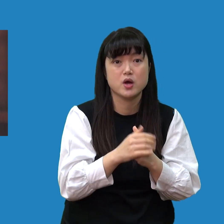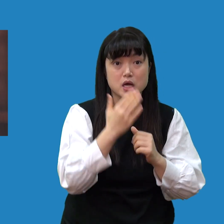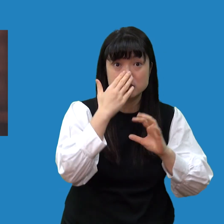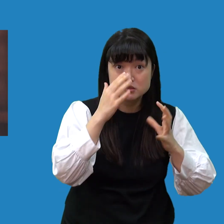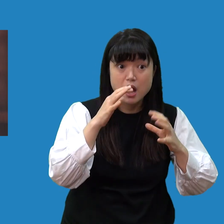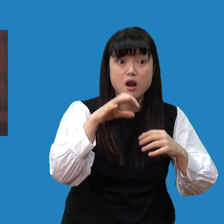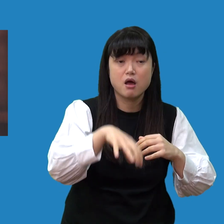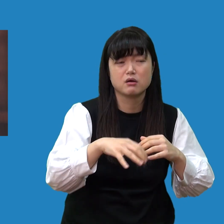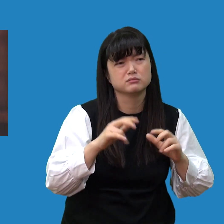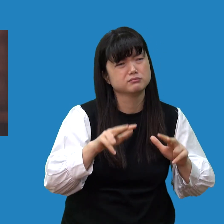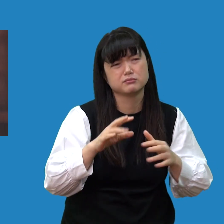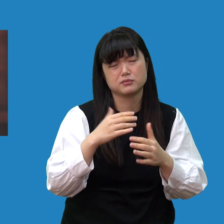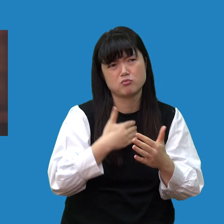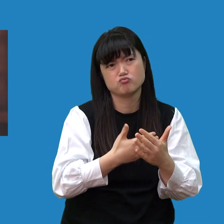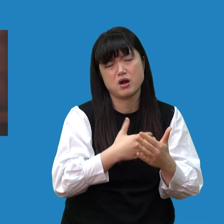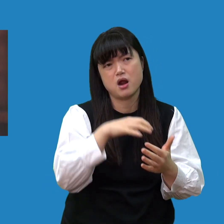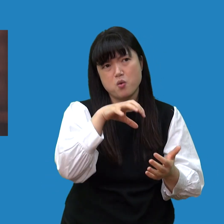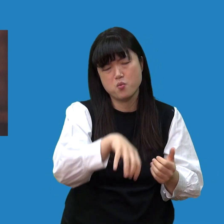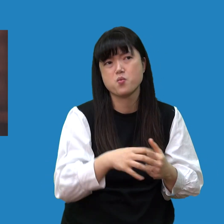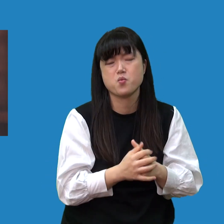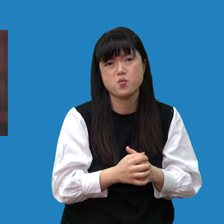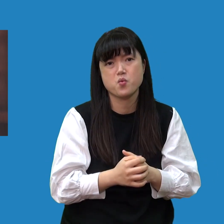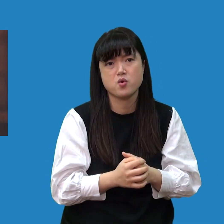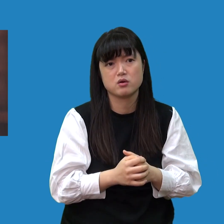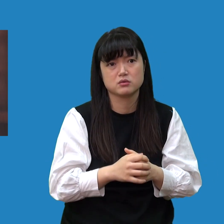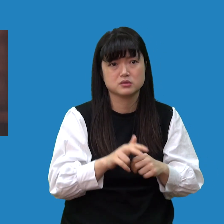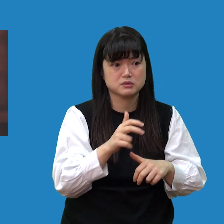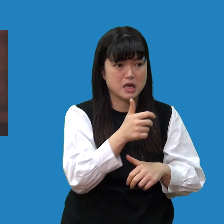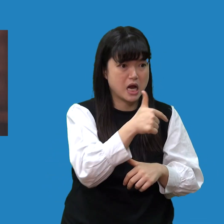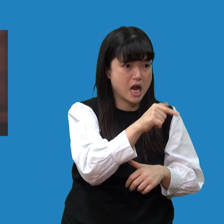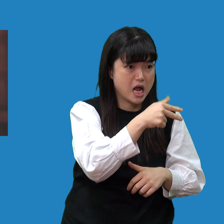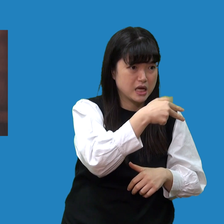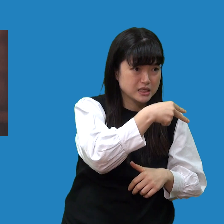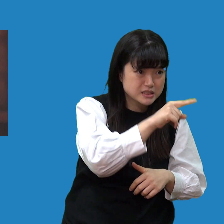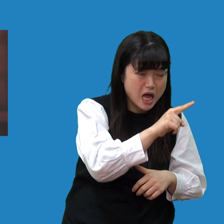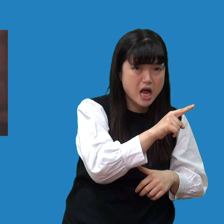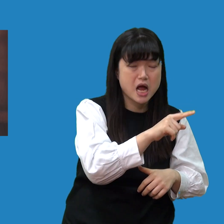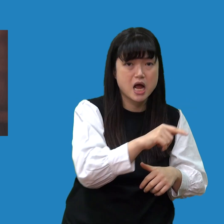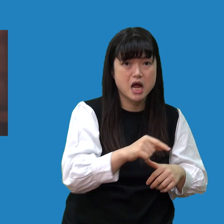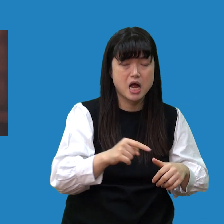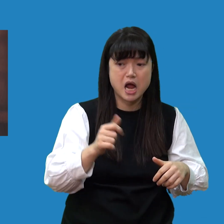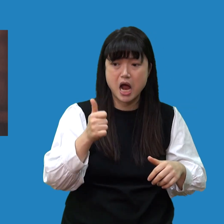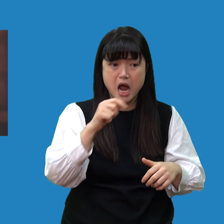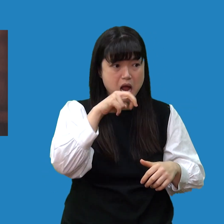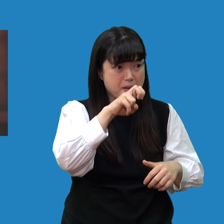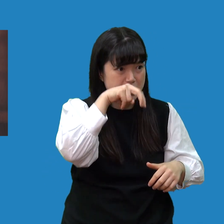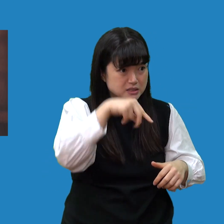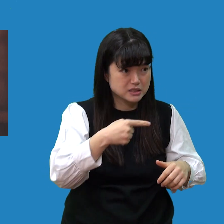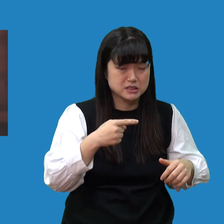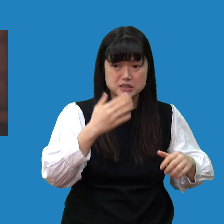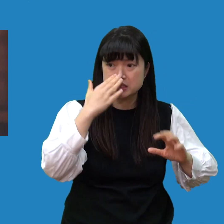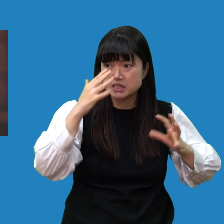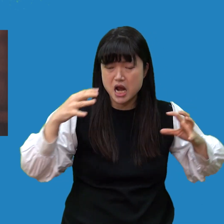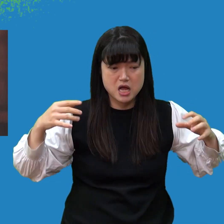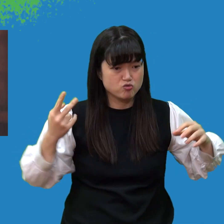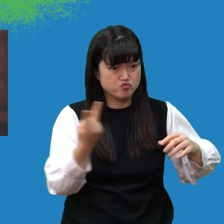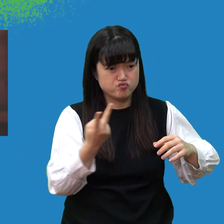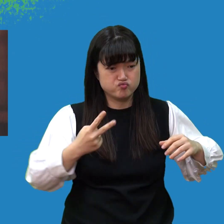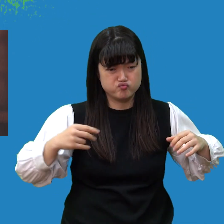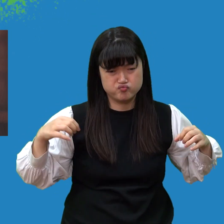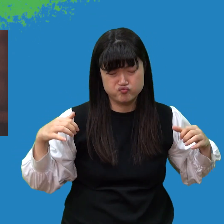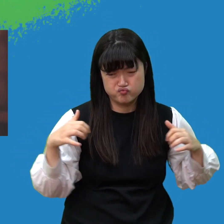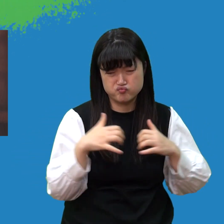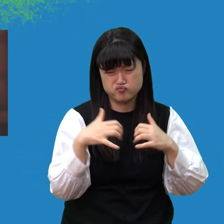나라는 평화롭지 못해요. 잘 아시는 대로 가자 지구를 둘러싼 하마스 이스라엘과의 전쟁이 지금